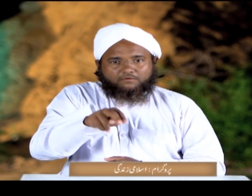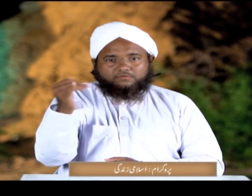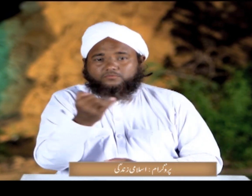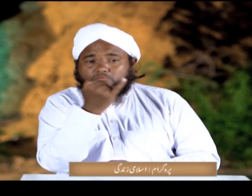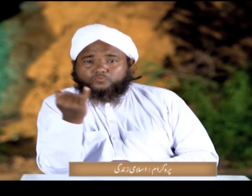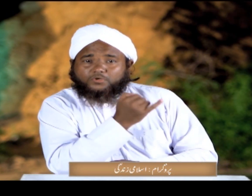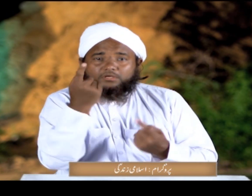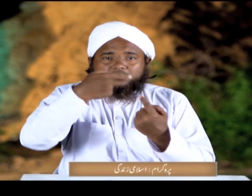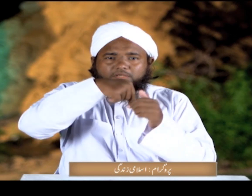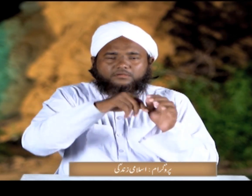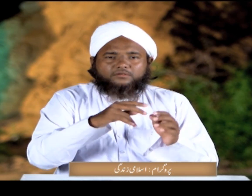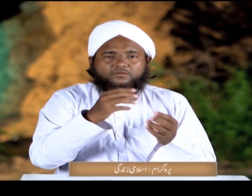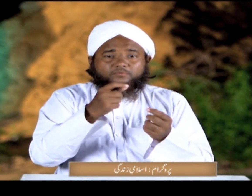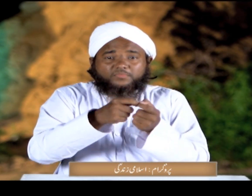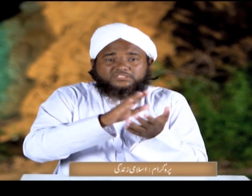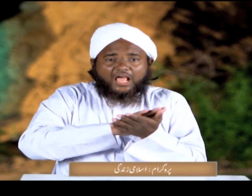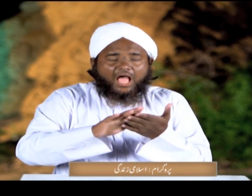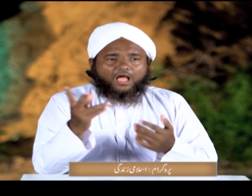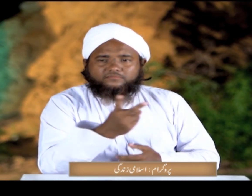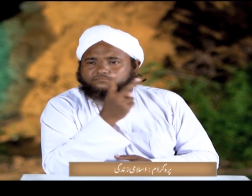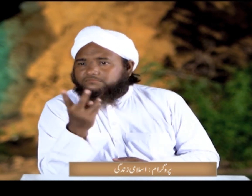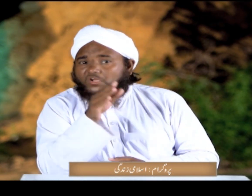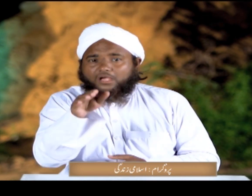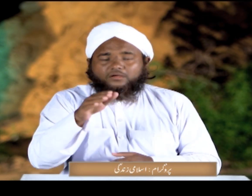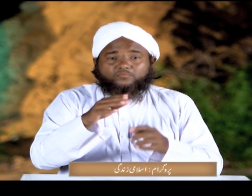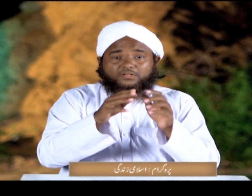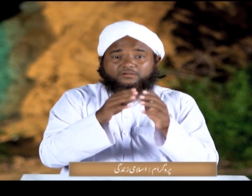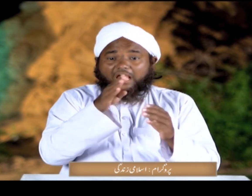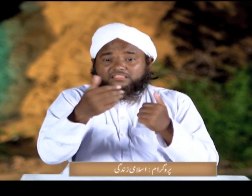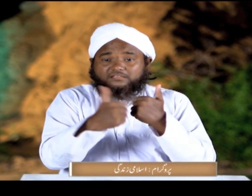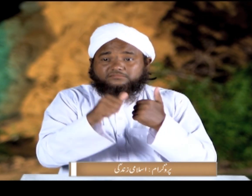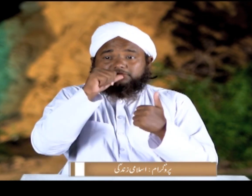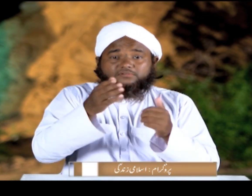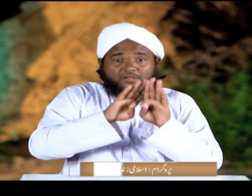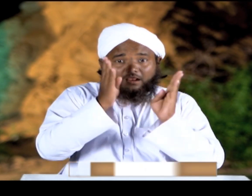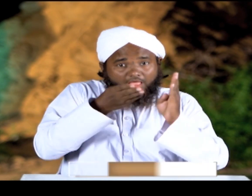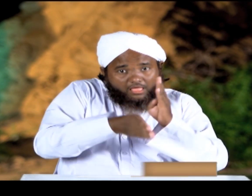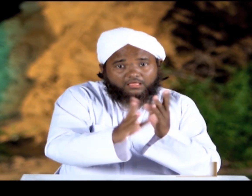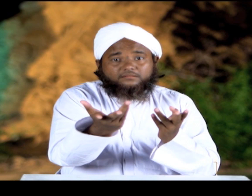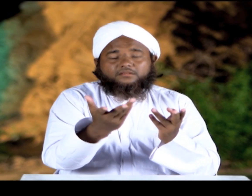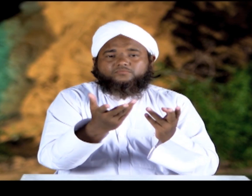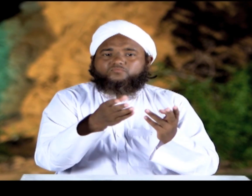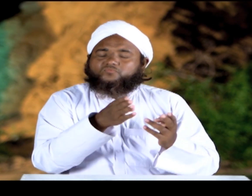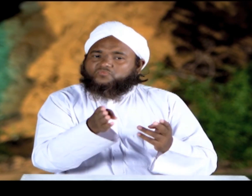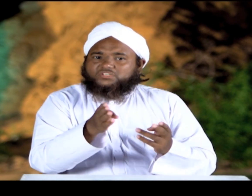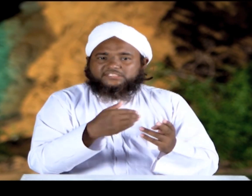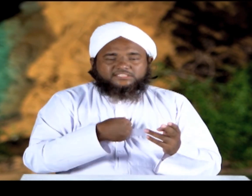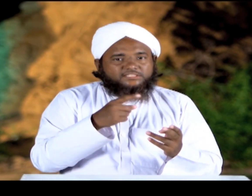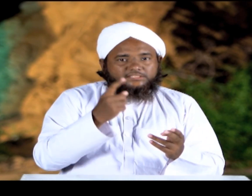بشر کو آواز دی۔ لوگوں نے بتایا کہ وہ تو نشے میں بدمست ہیں۔ انہوں نے کہا، انہیں جا کر کسی طرح بتا دو کہ ایک